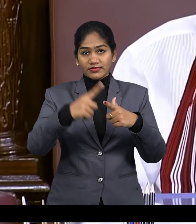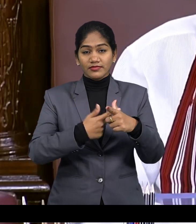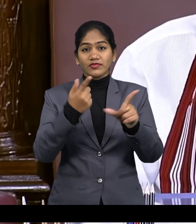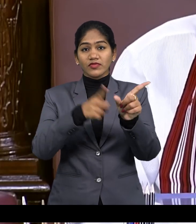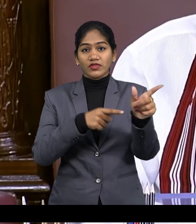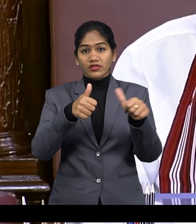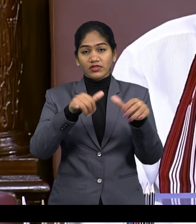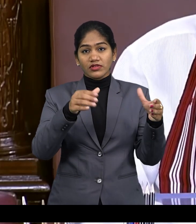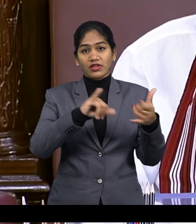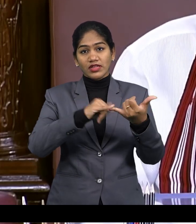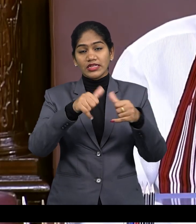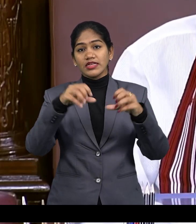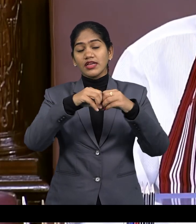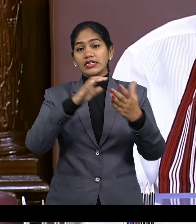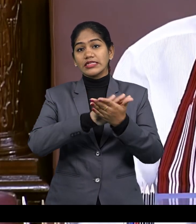ఉపరాష్ట్రపతి లేనప్పుడు